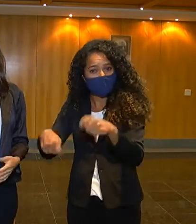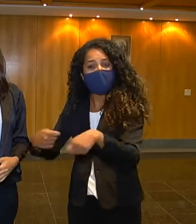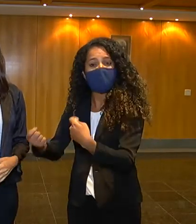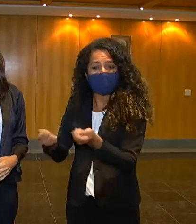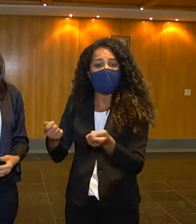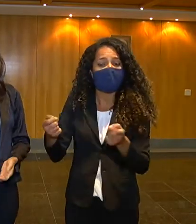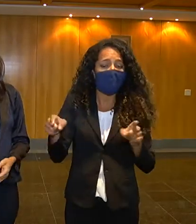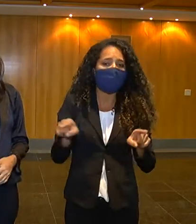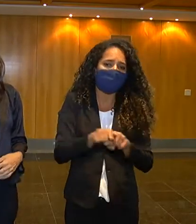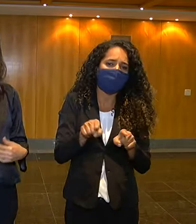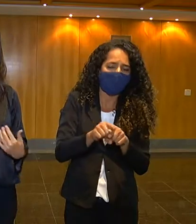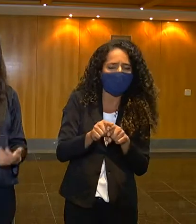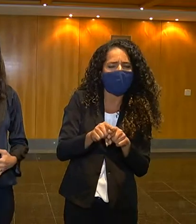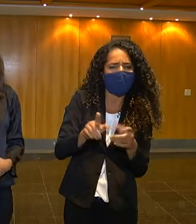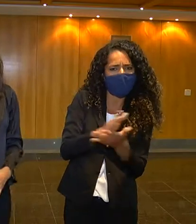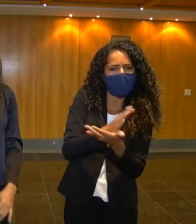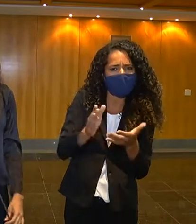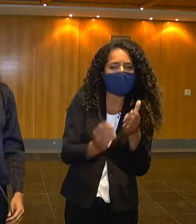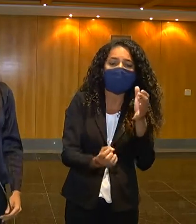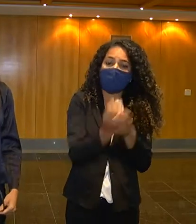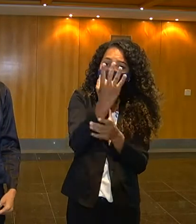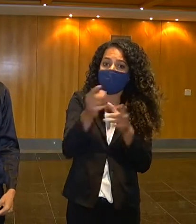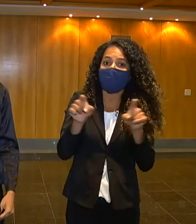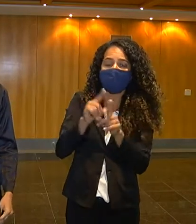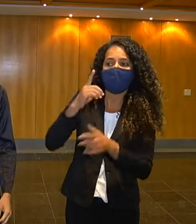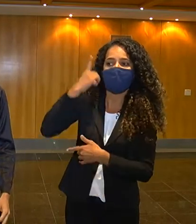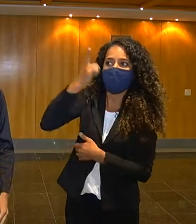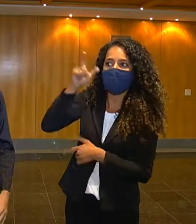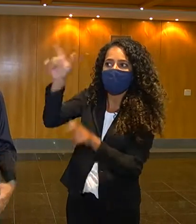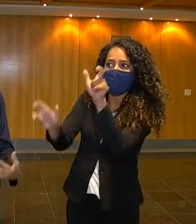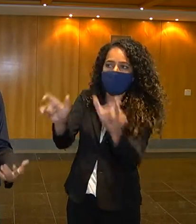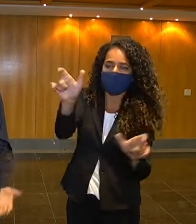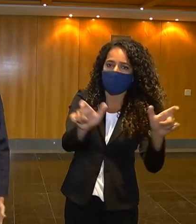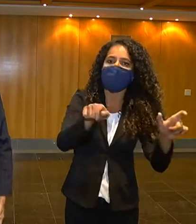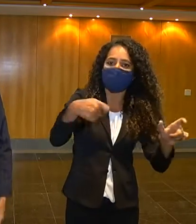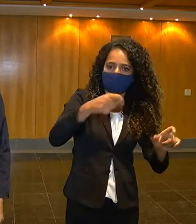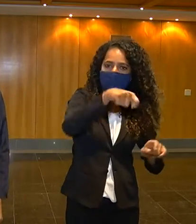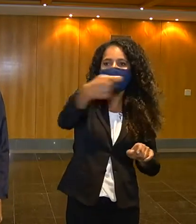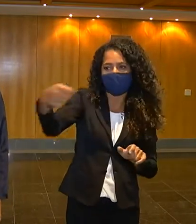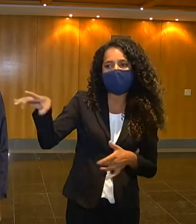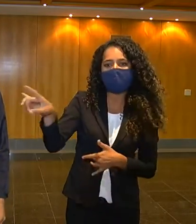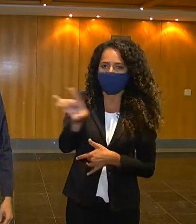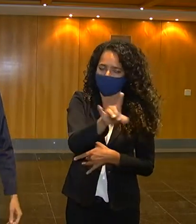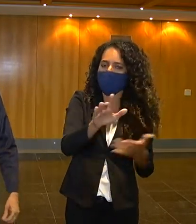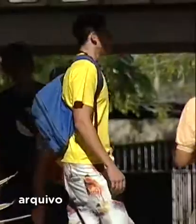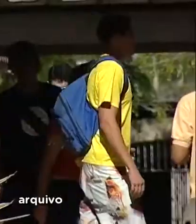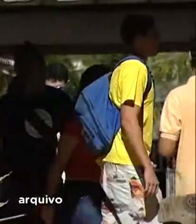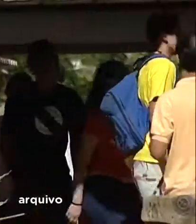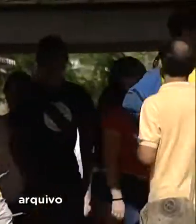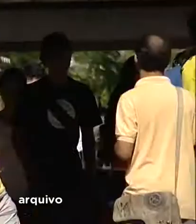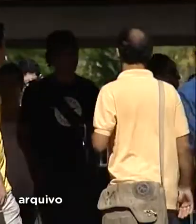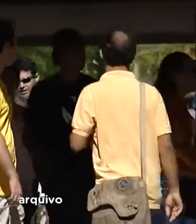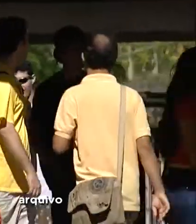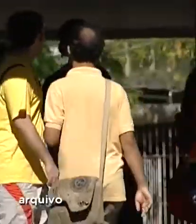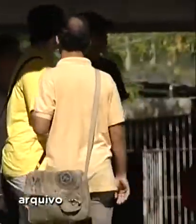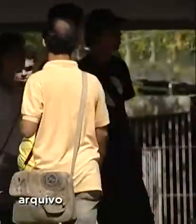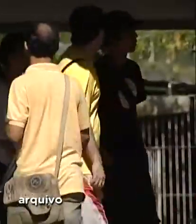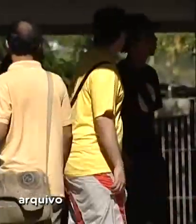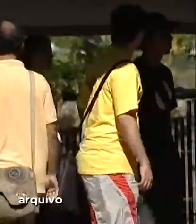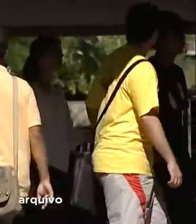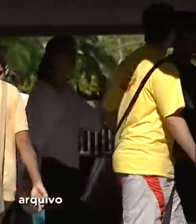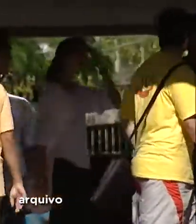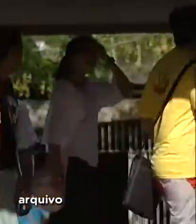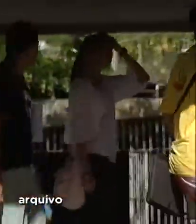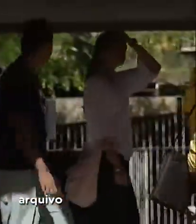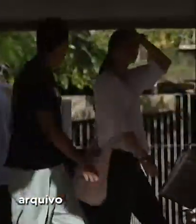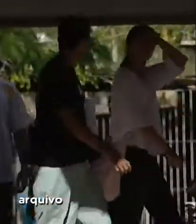precisam ser alguns criados, né, dos deputados. É um marco histórico, a gente está muito feliz por essa conquista. De acordo com dados do